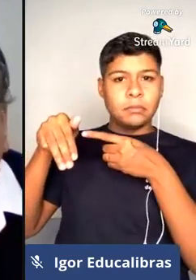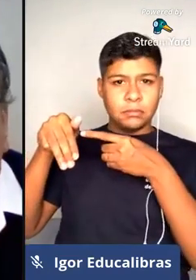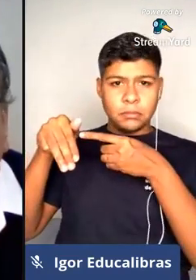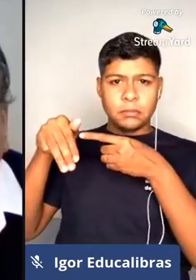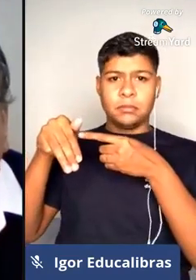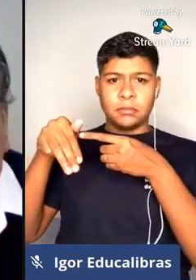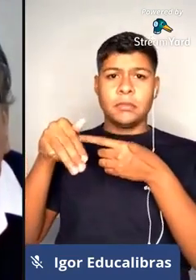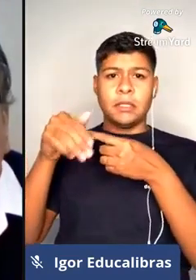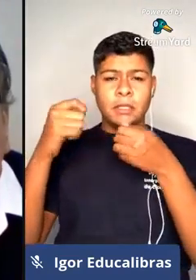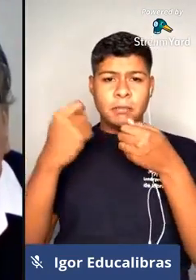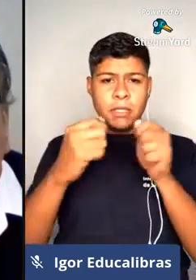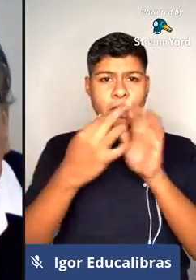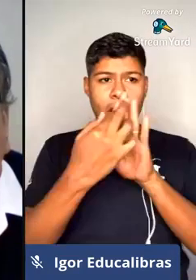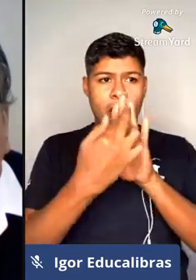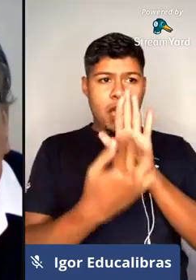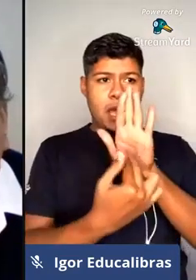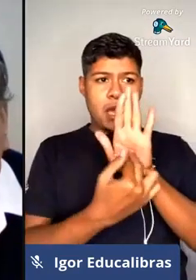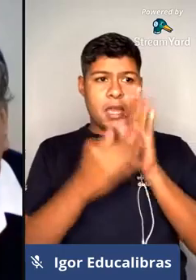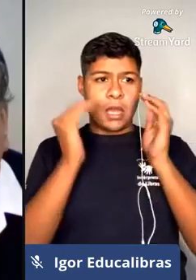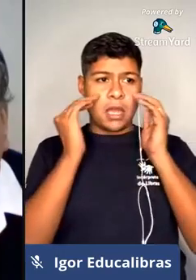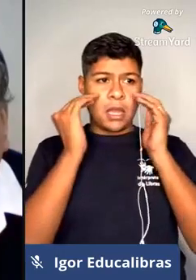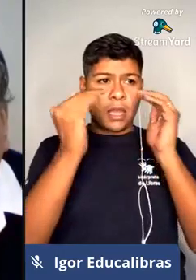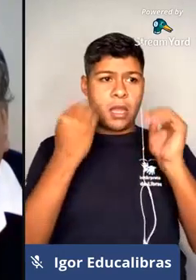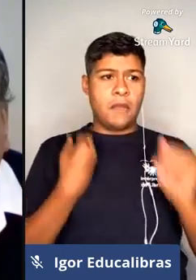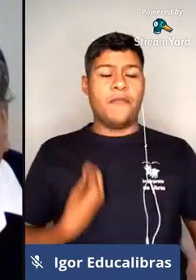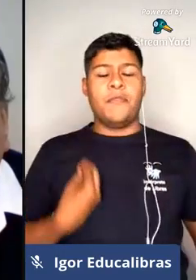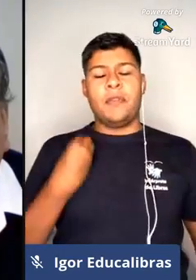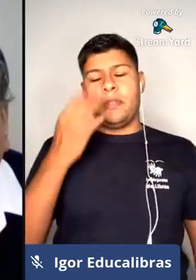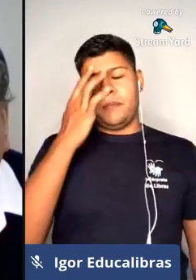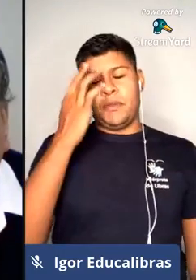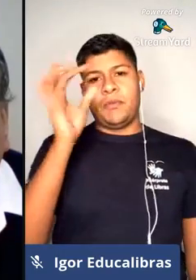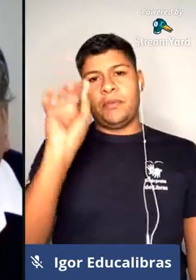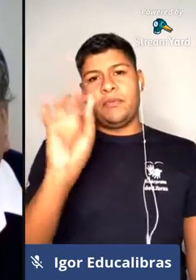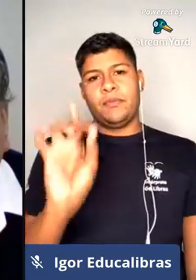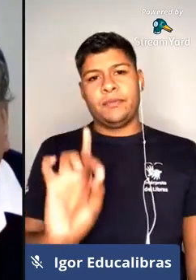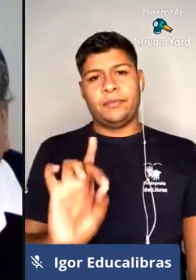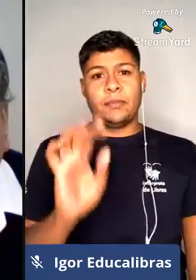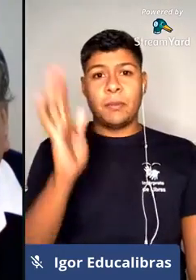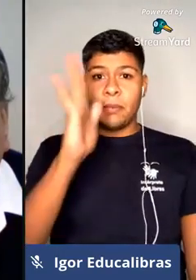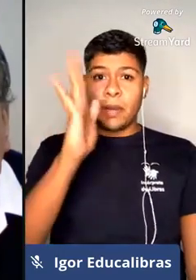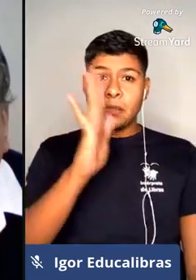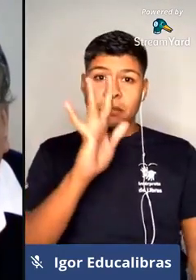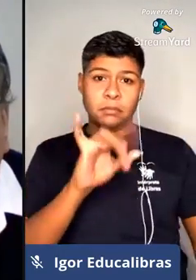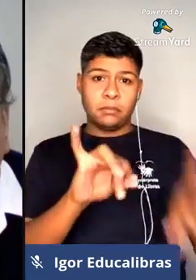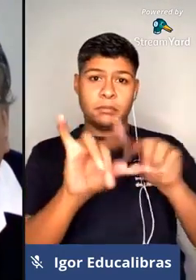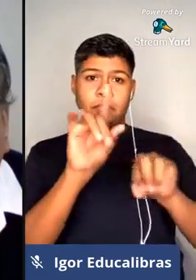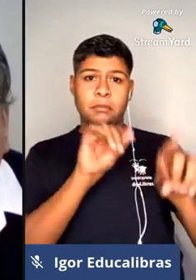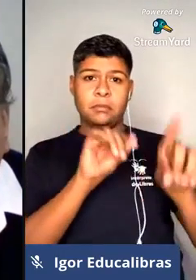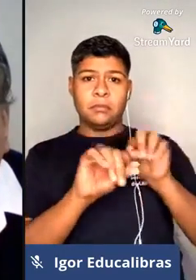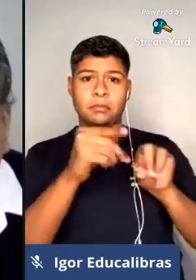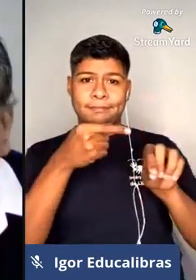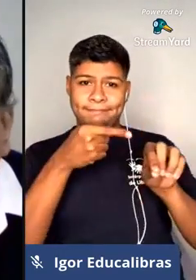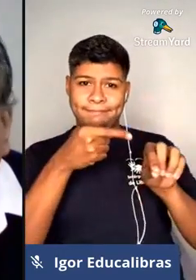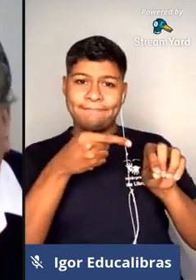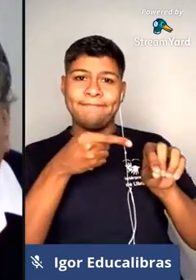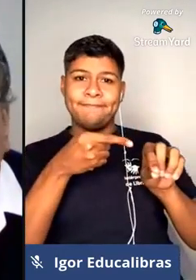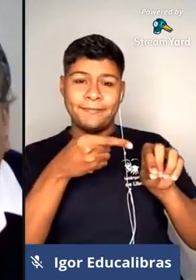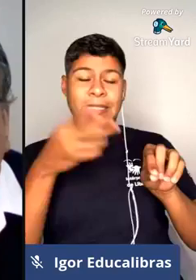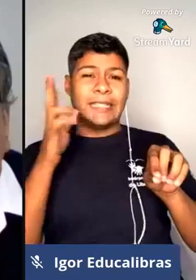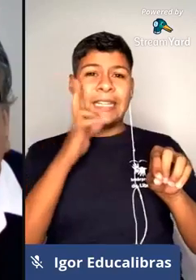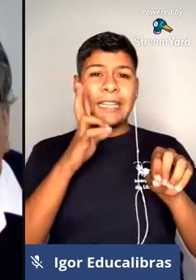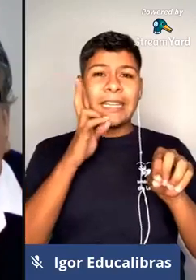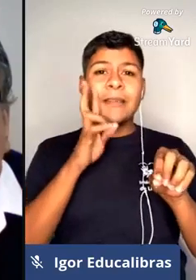tinha que criar regras a favor da vida da pessoa com deficiência. E o Brasil adotou isso, né? Eu não lembro